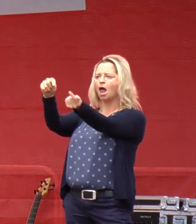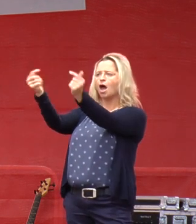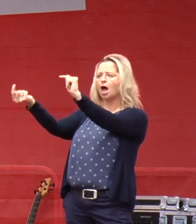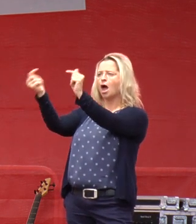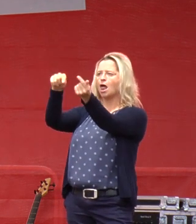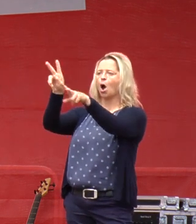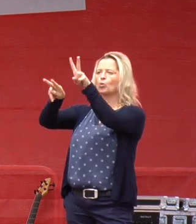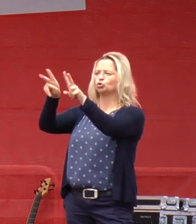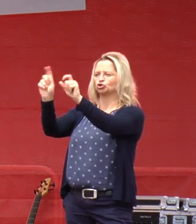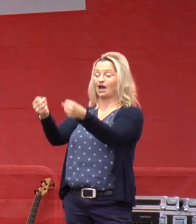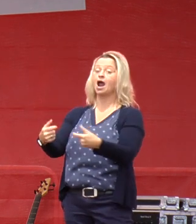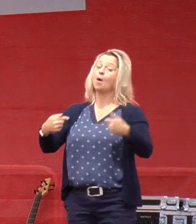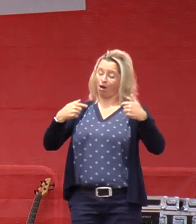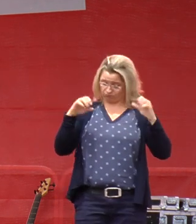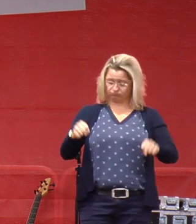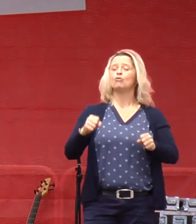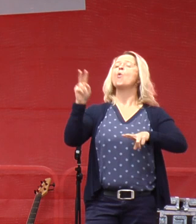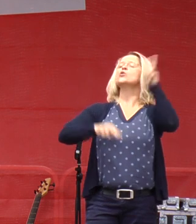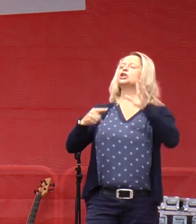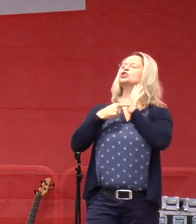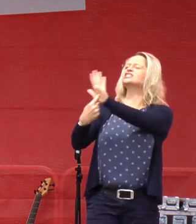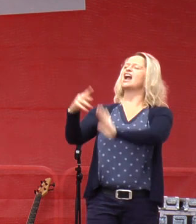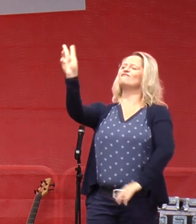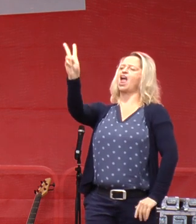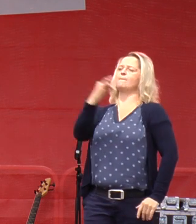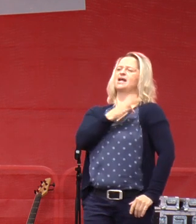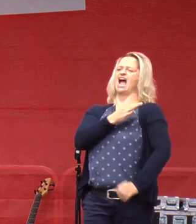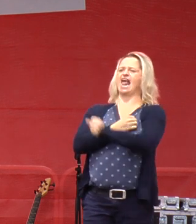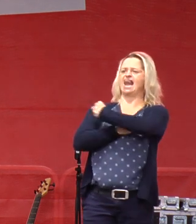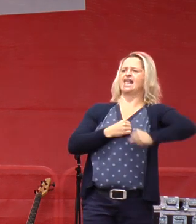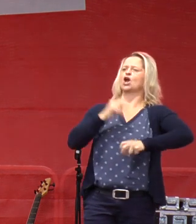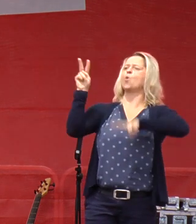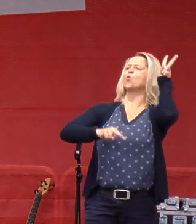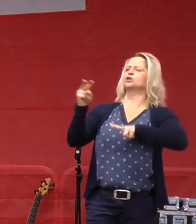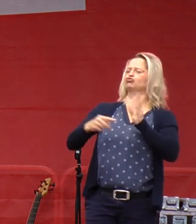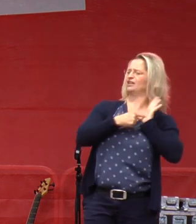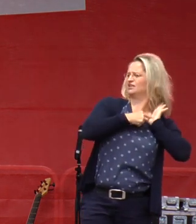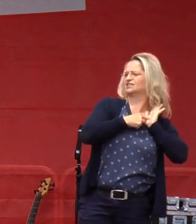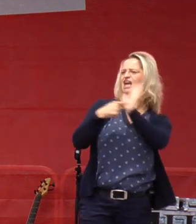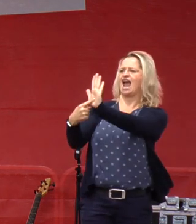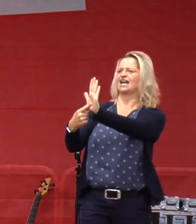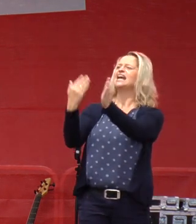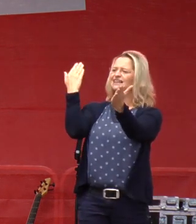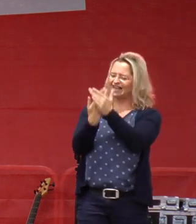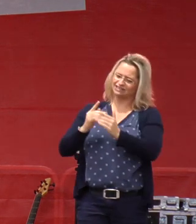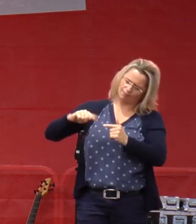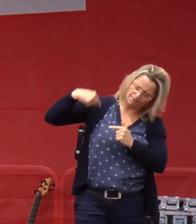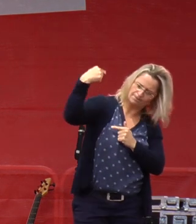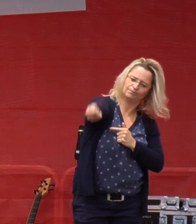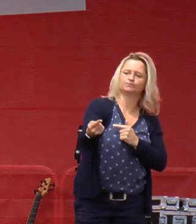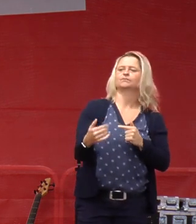gibt eine Partei, die den Unterschied macht, und das ist die Linke. Und ich möchte, dass diese Partei gestärkt herausgeht aus den Bundestagswahlen.